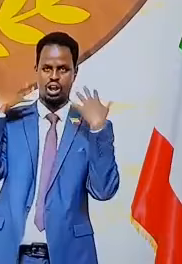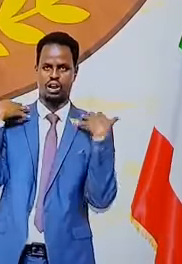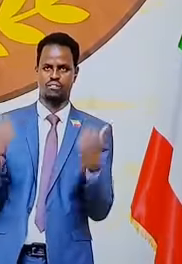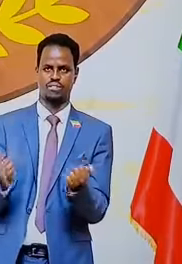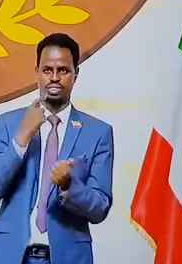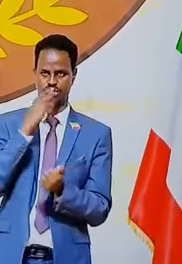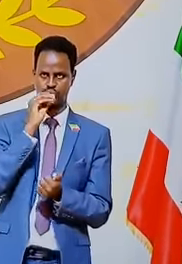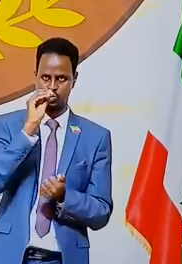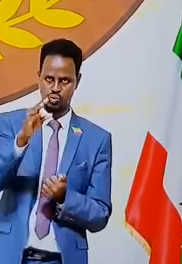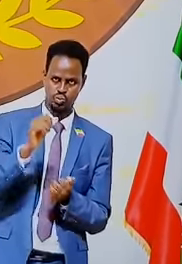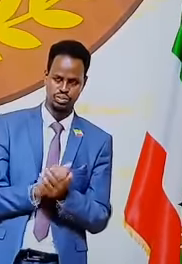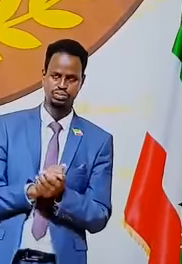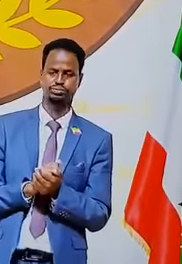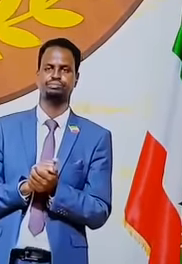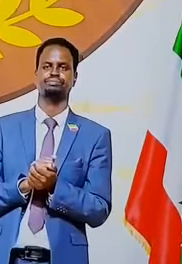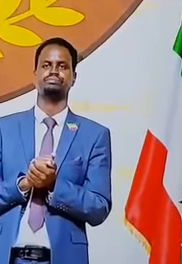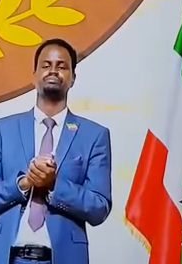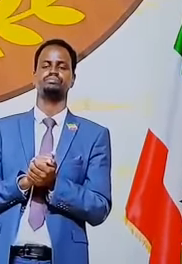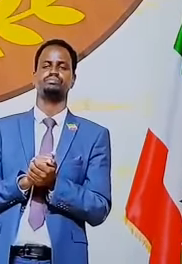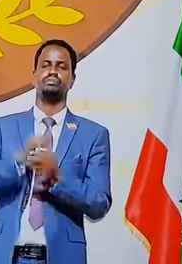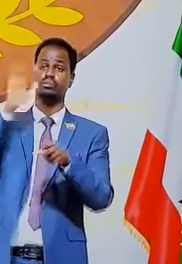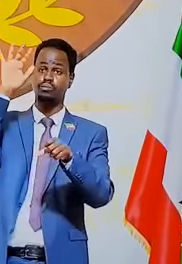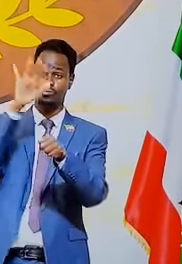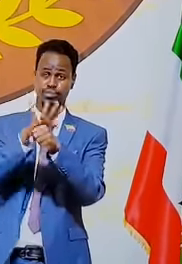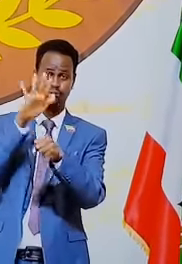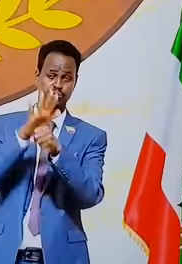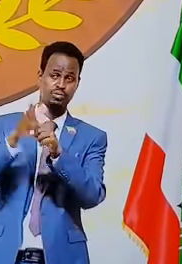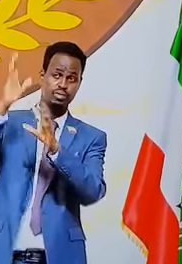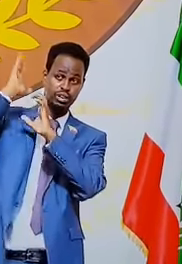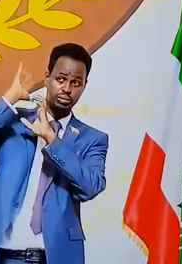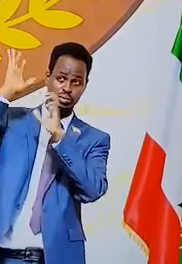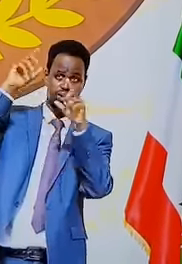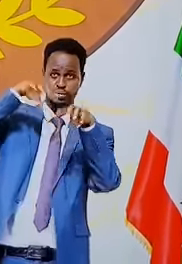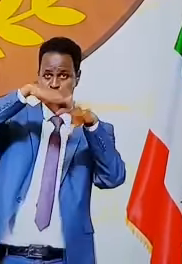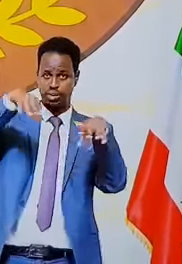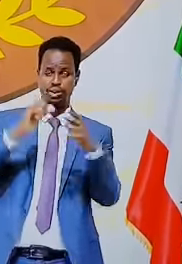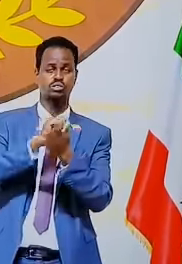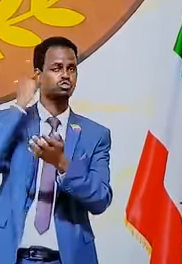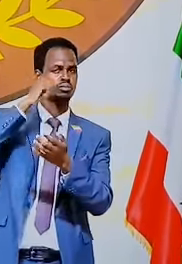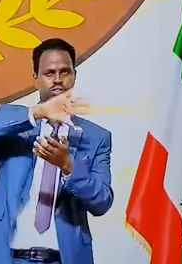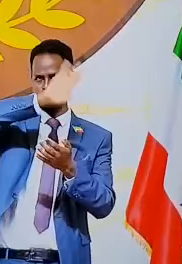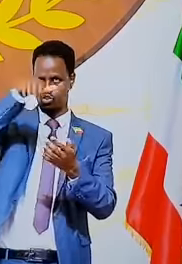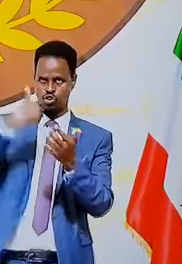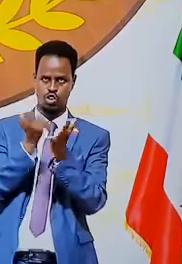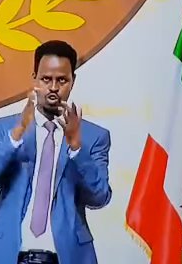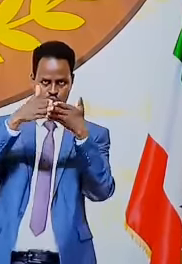isbitaalka inta referral inta isbitaalka dhammaan laga heli karo specialist-kooda